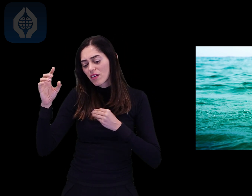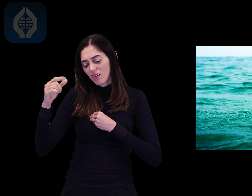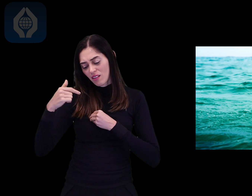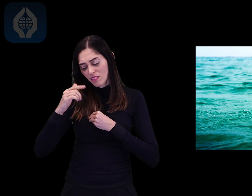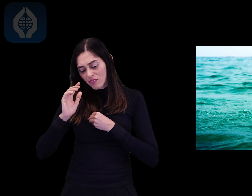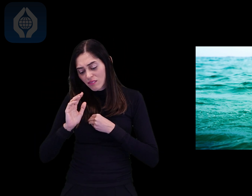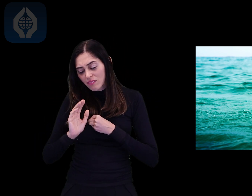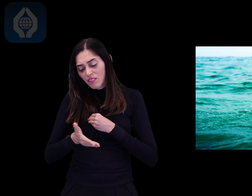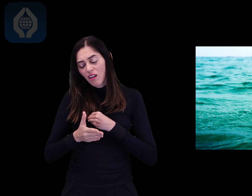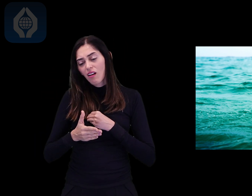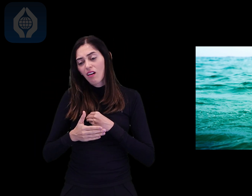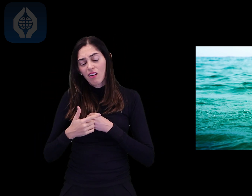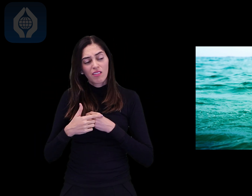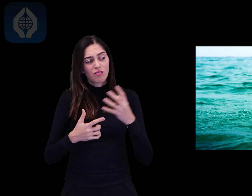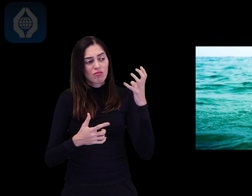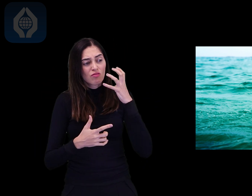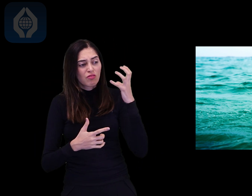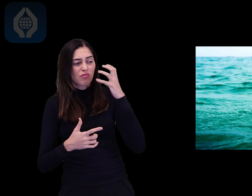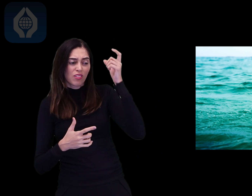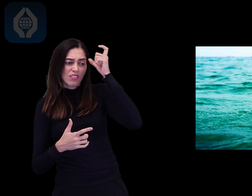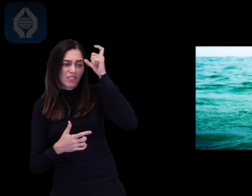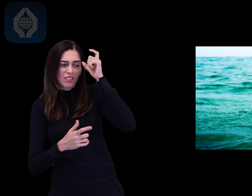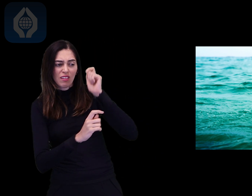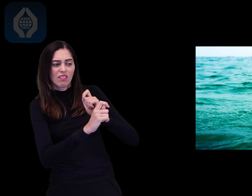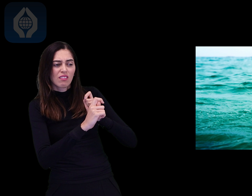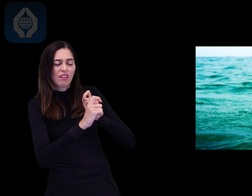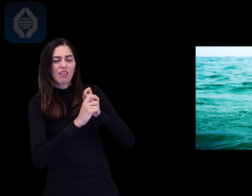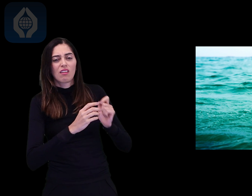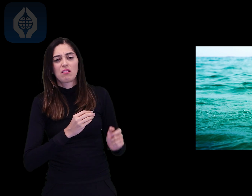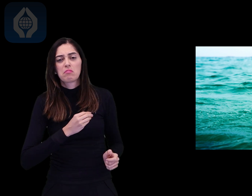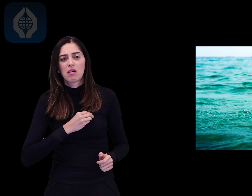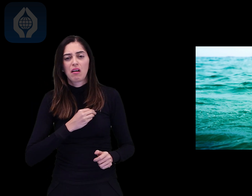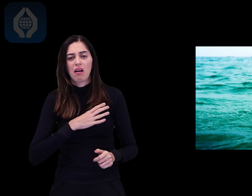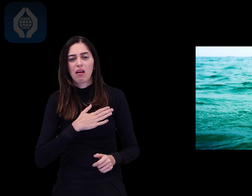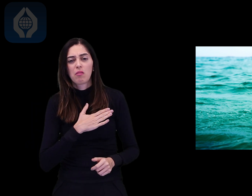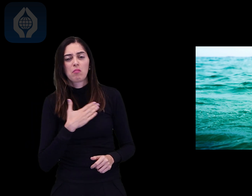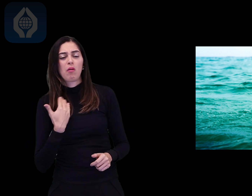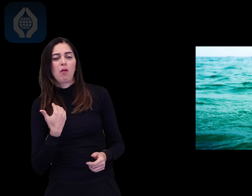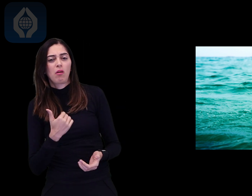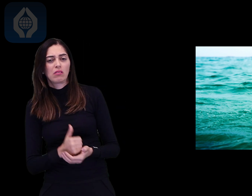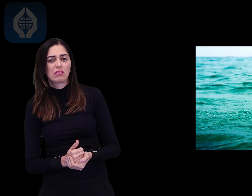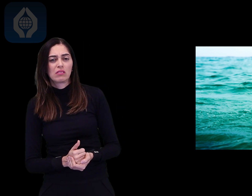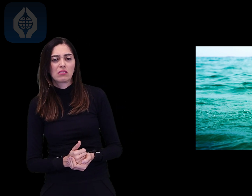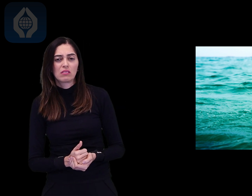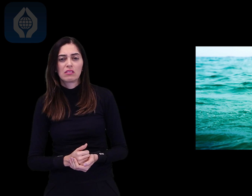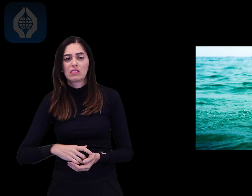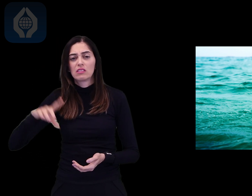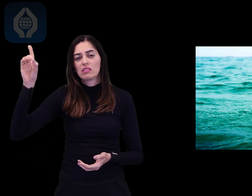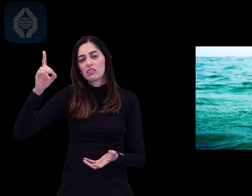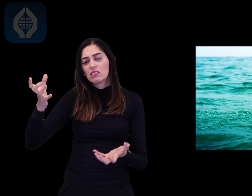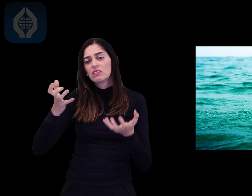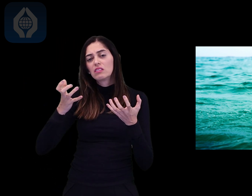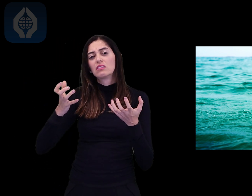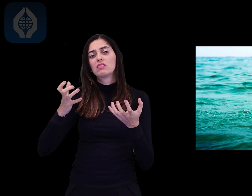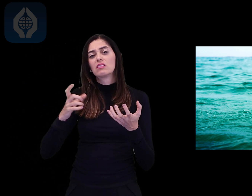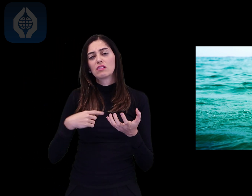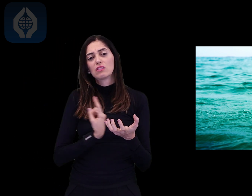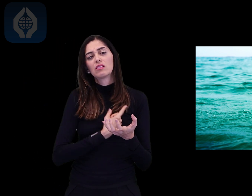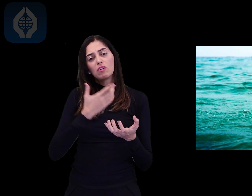eles, que são pecadores e que estão sob influência de Satanás, do pecado e da morte. Isso é o que